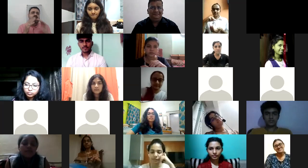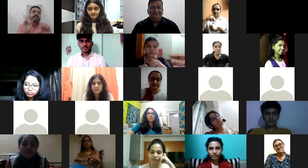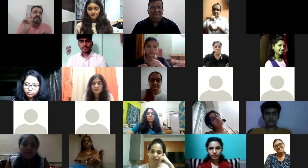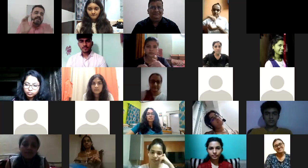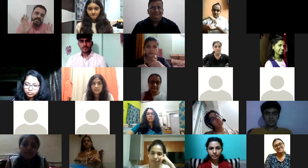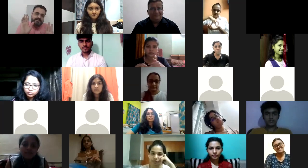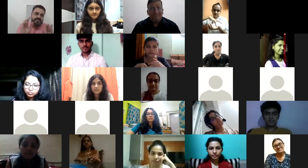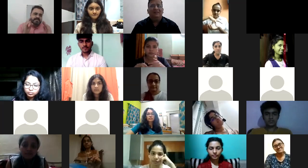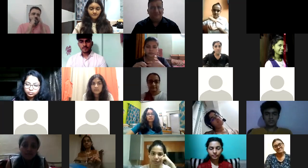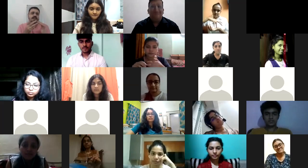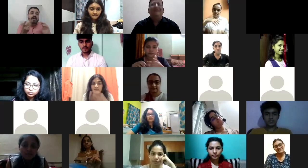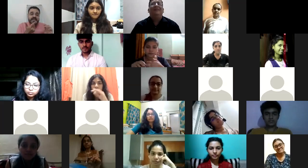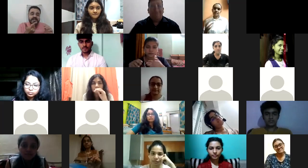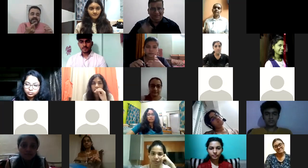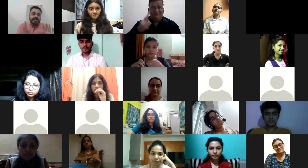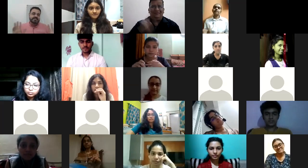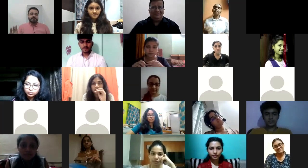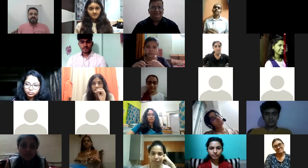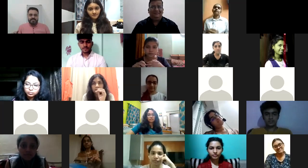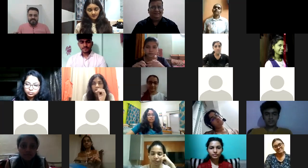किधर है? घर किधर है? As simple as that.